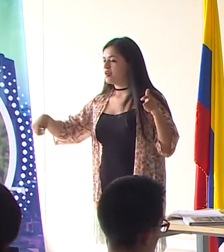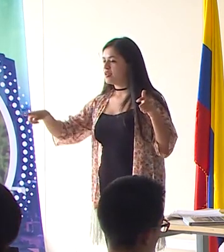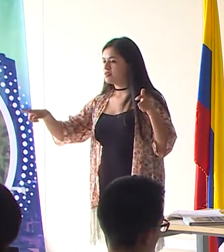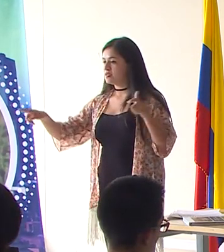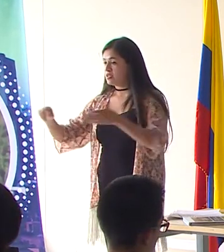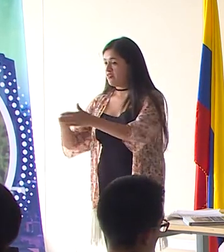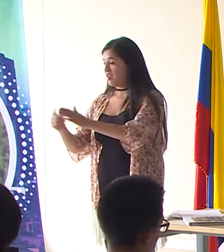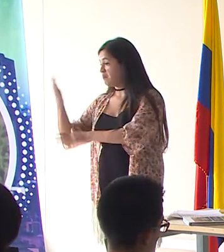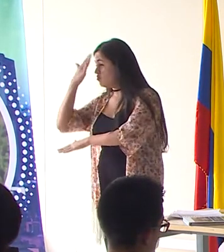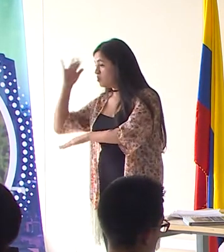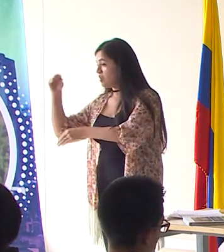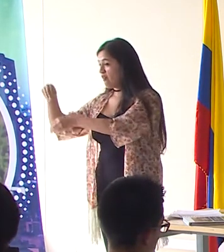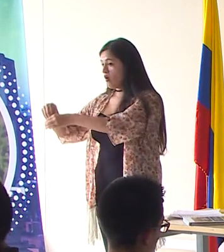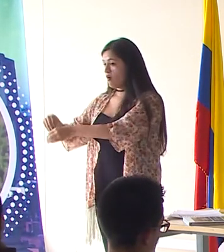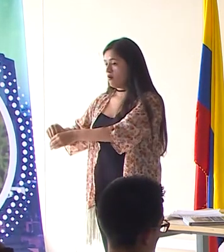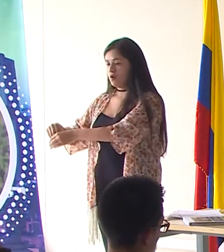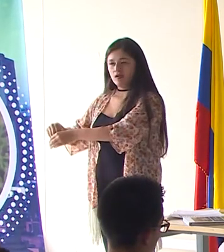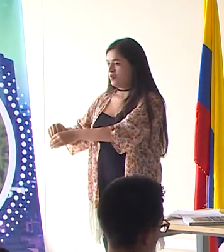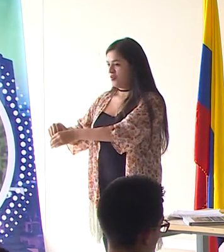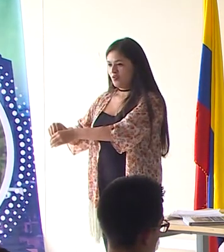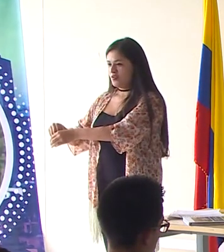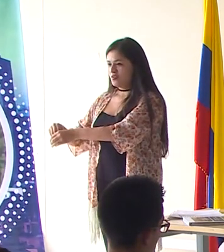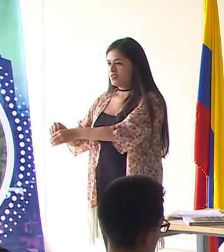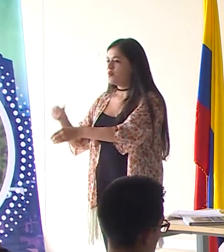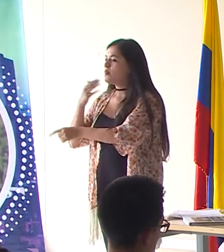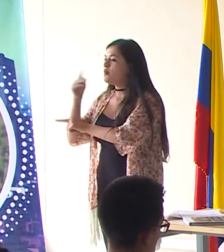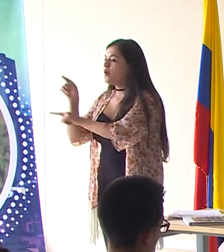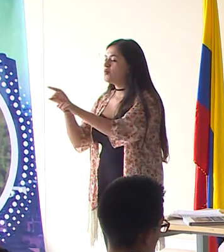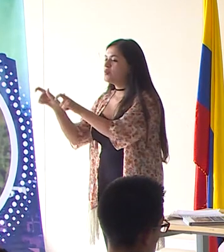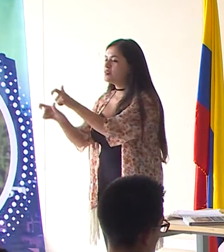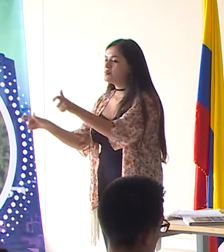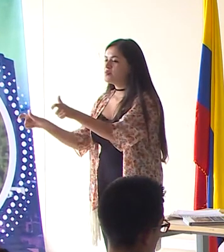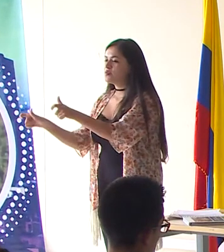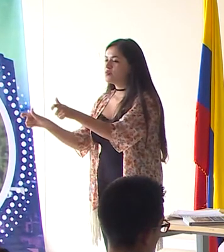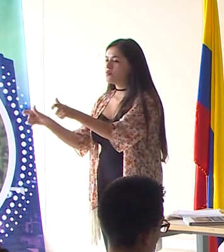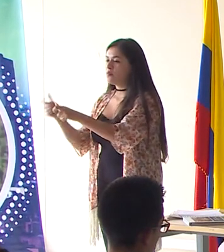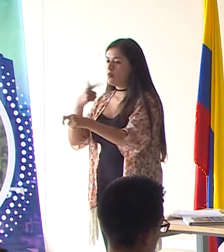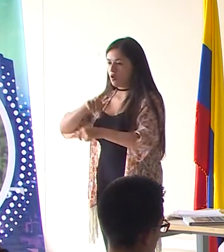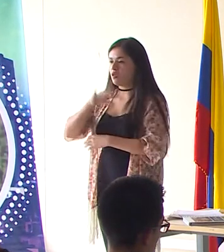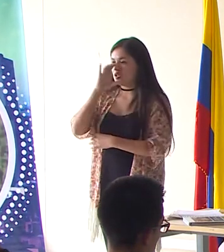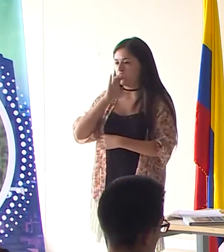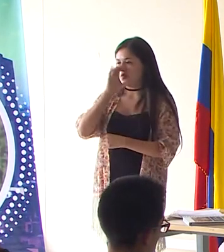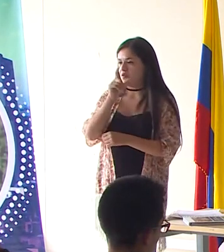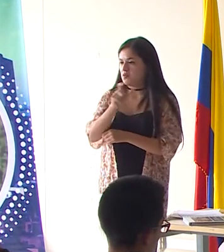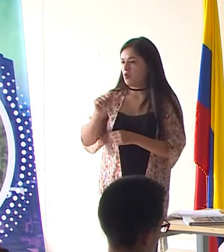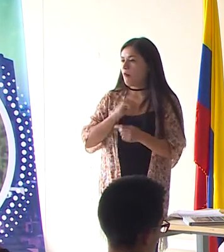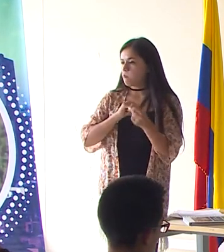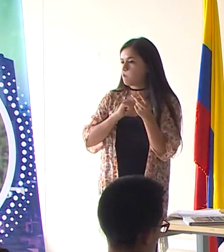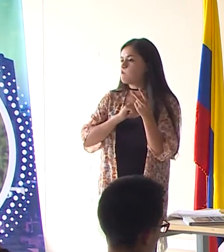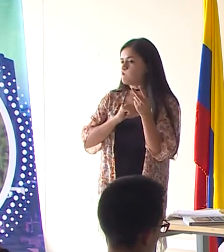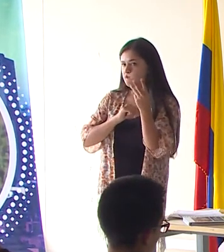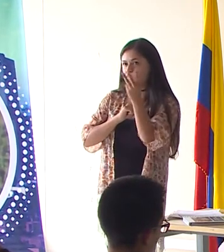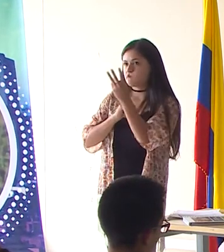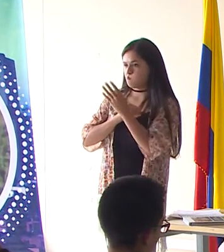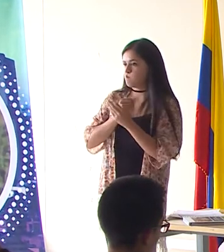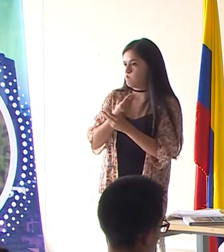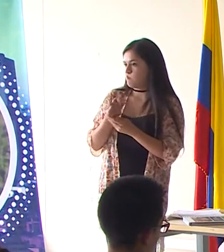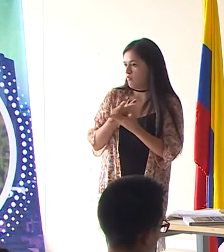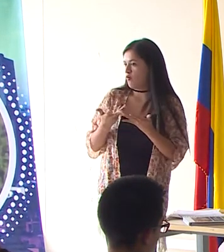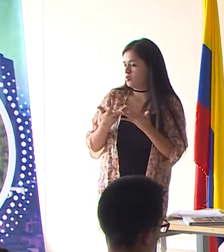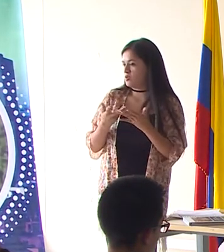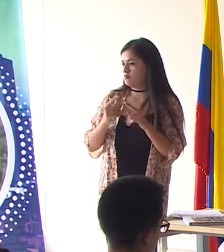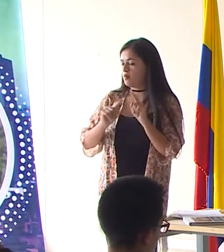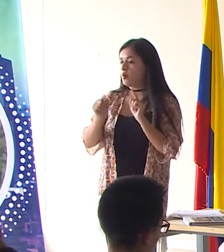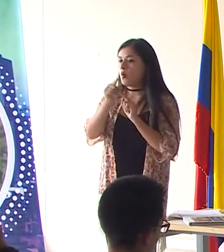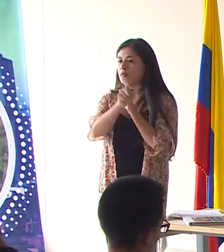como las veredas periurbanas de chapinero así que tienen que tomar agua